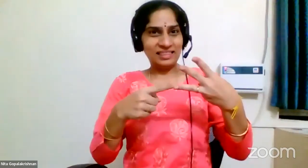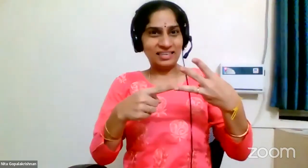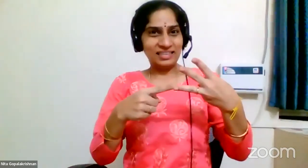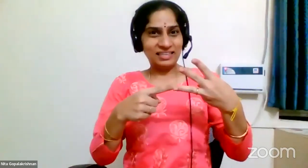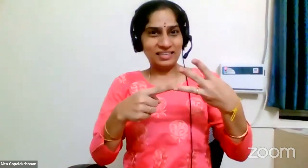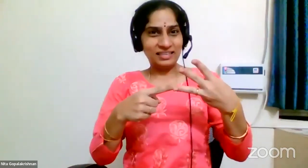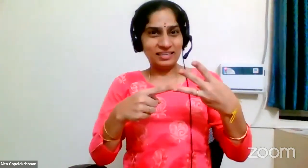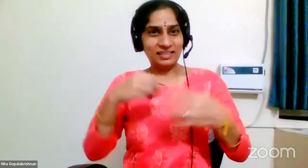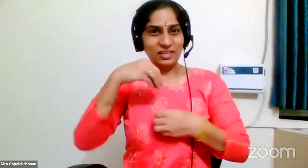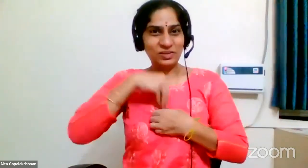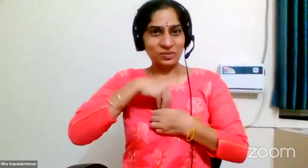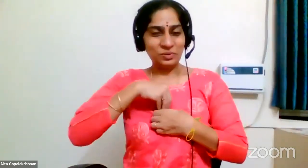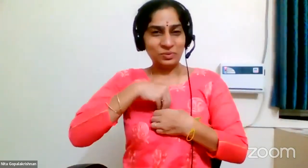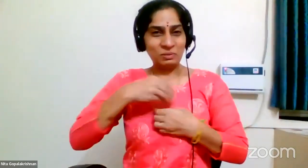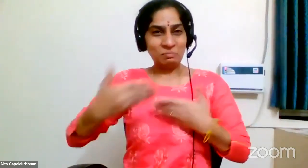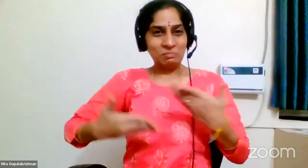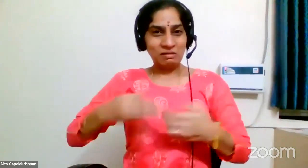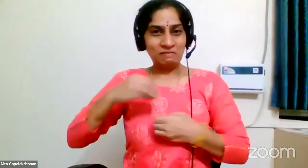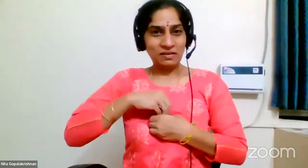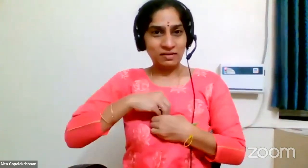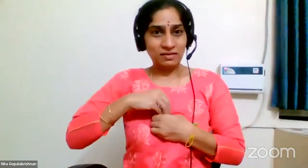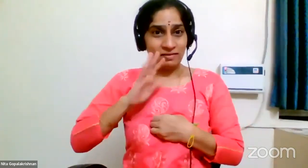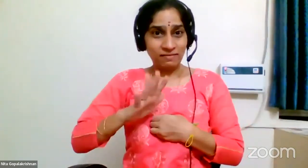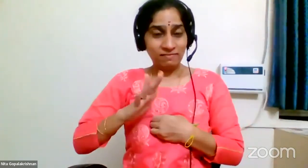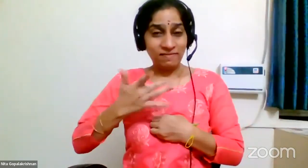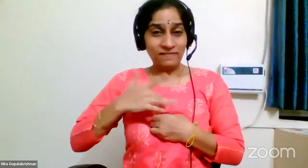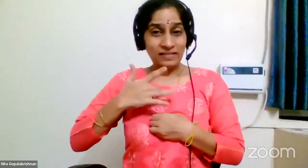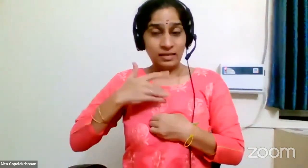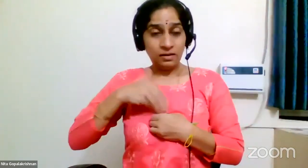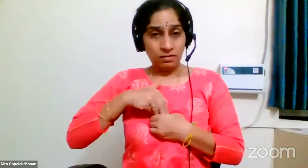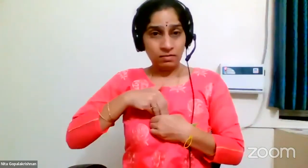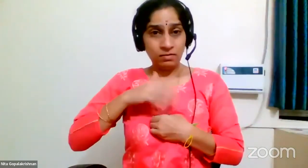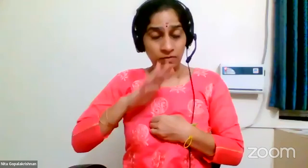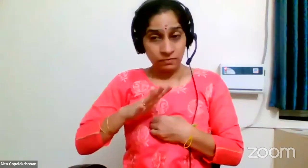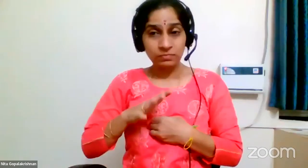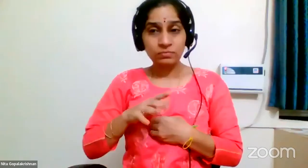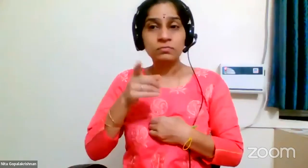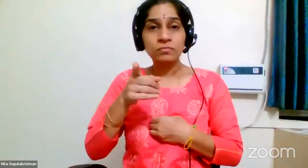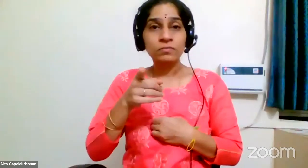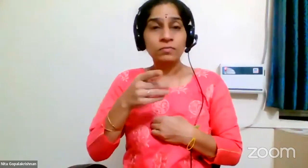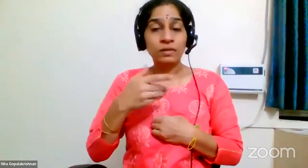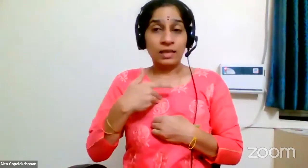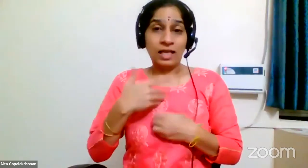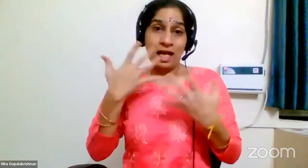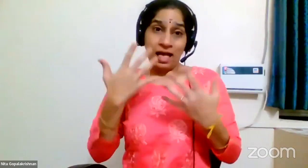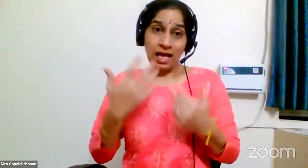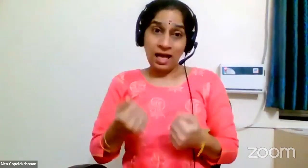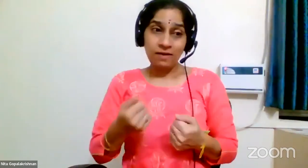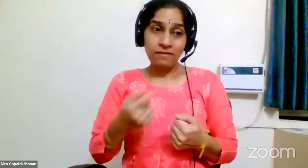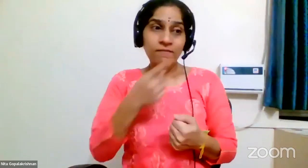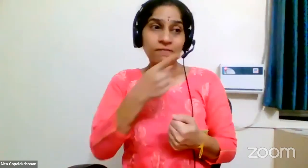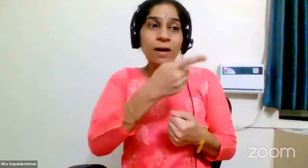है उसके लिए मैंने 4 आश्रमों का निर्माण किया है,